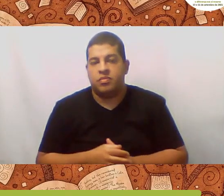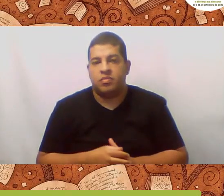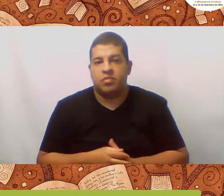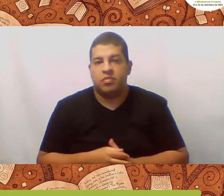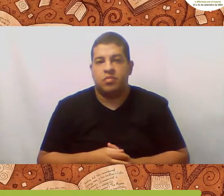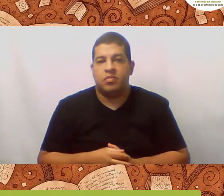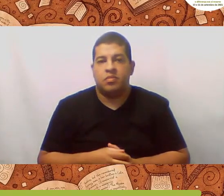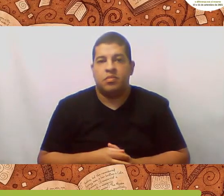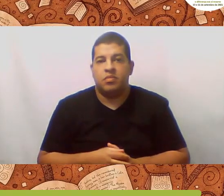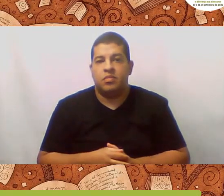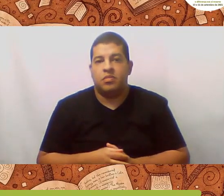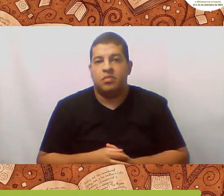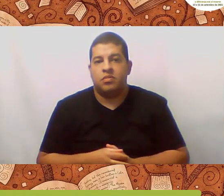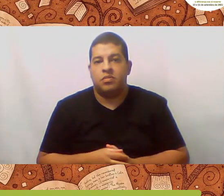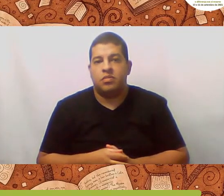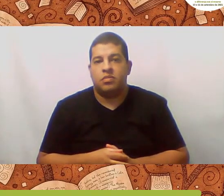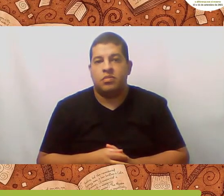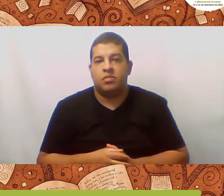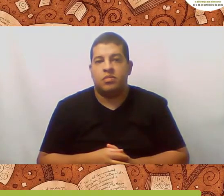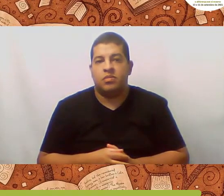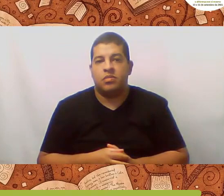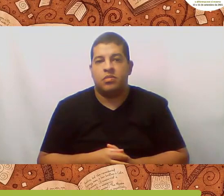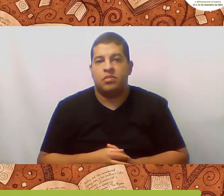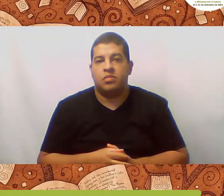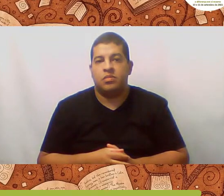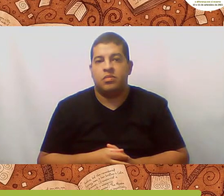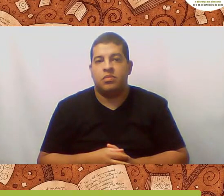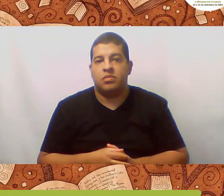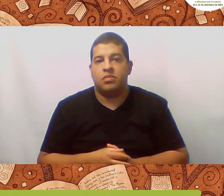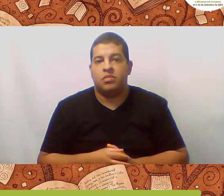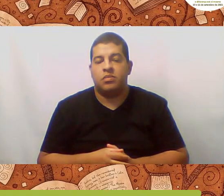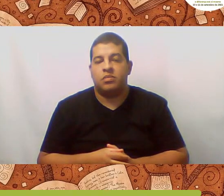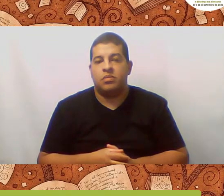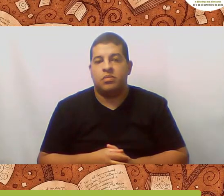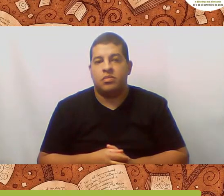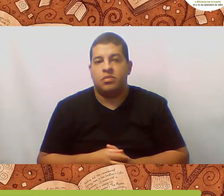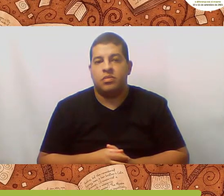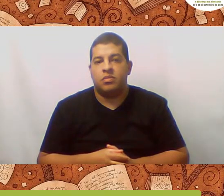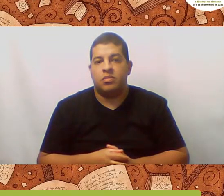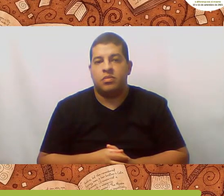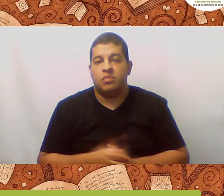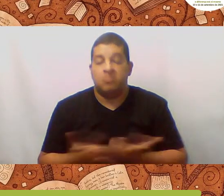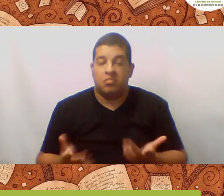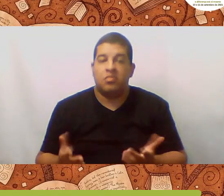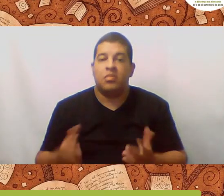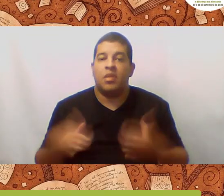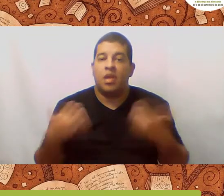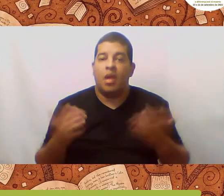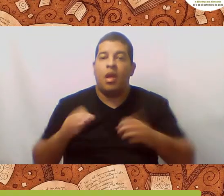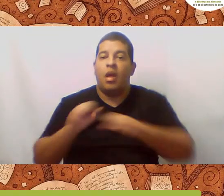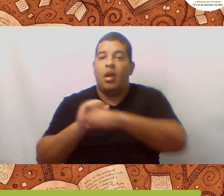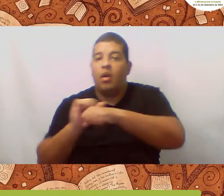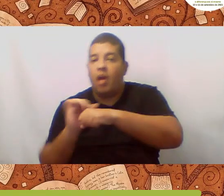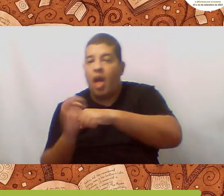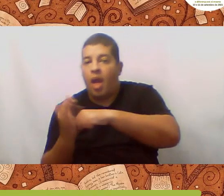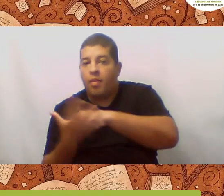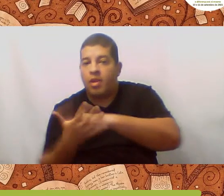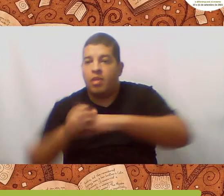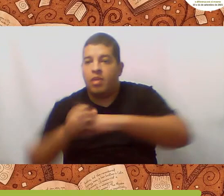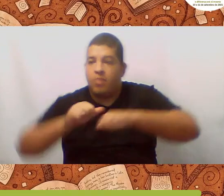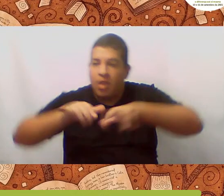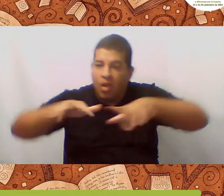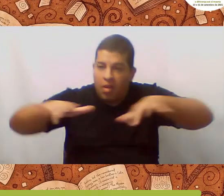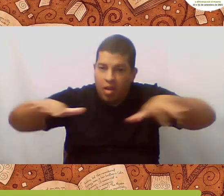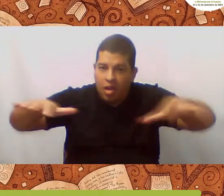poder simbólico dos atores sociais. Né? Então, aquilo que se passa na pandemia é a consequência e o